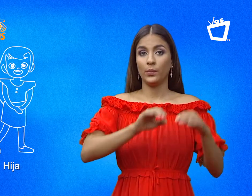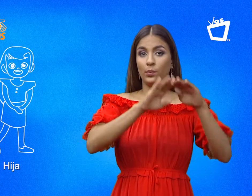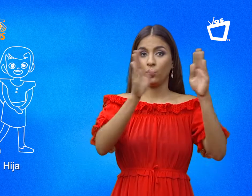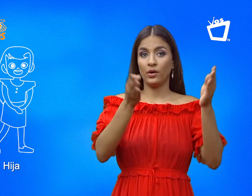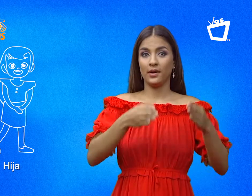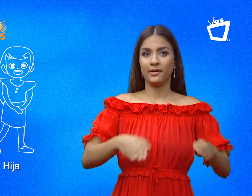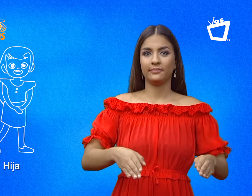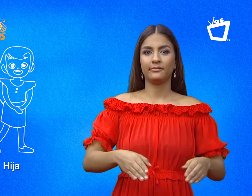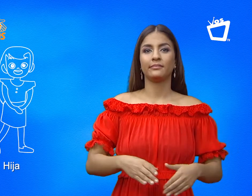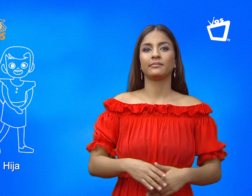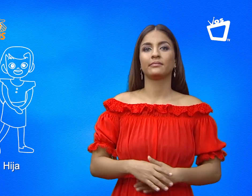hija